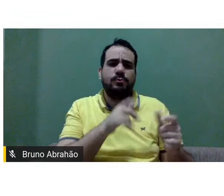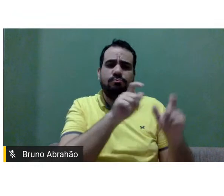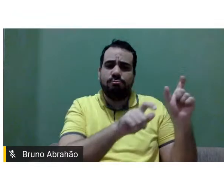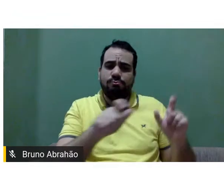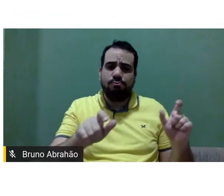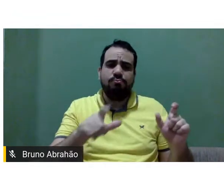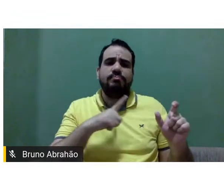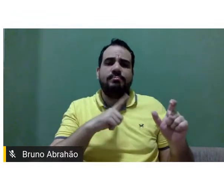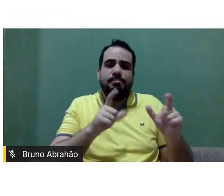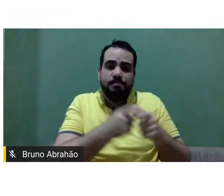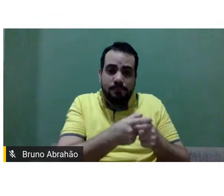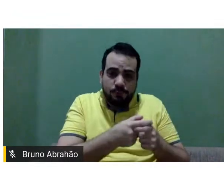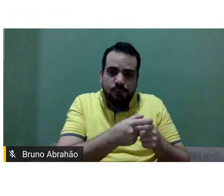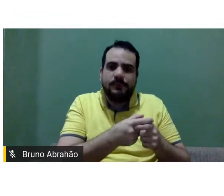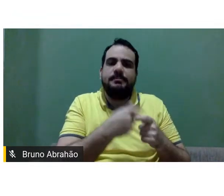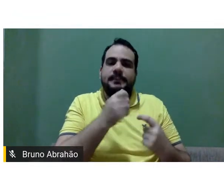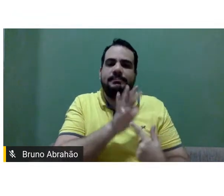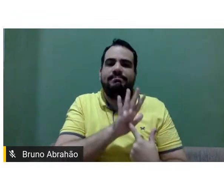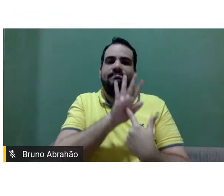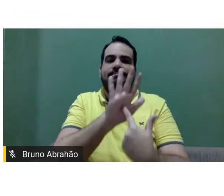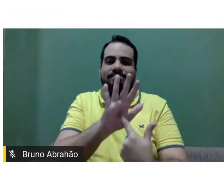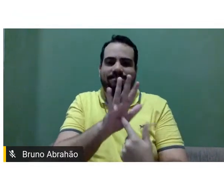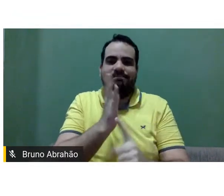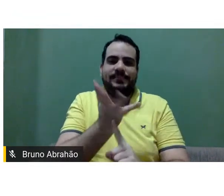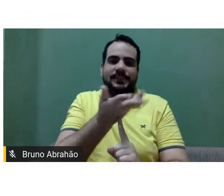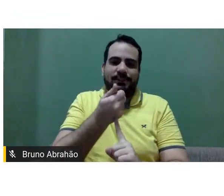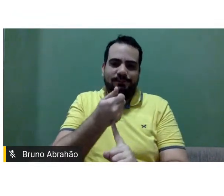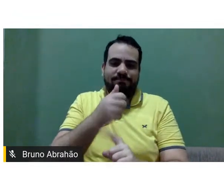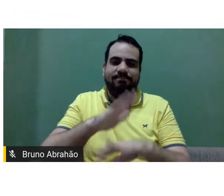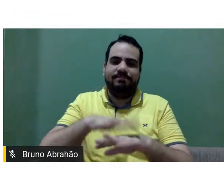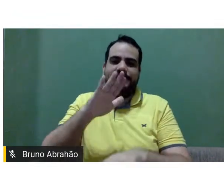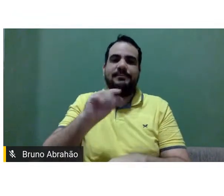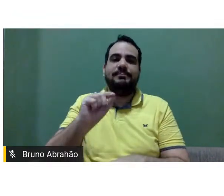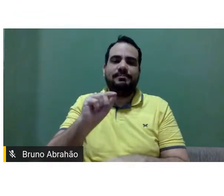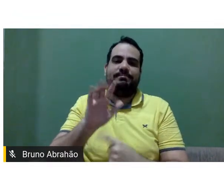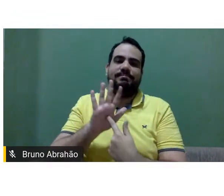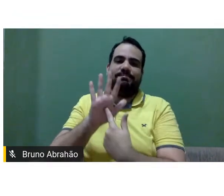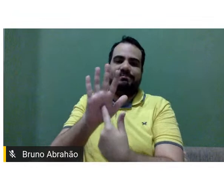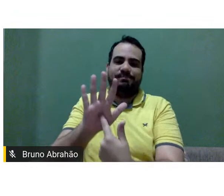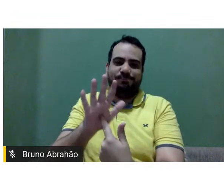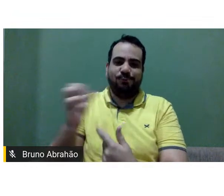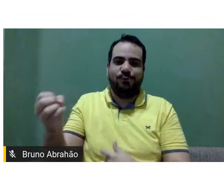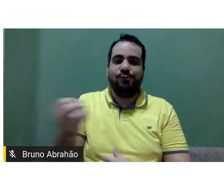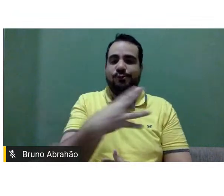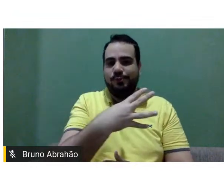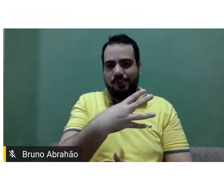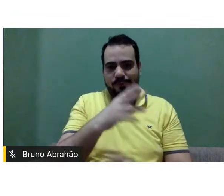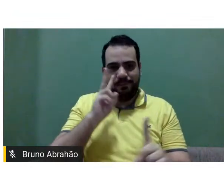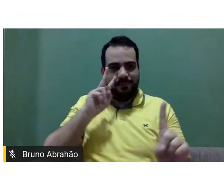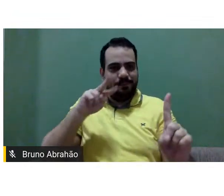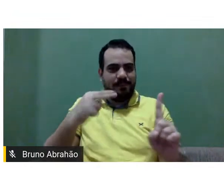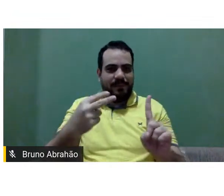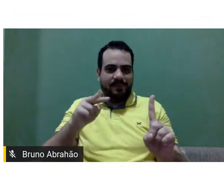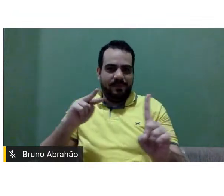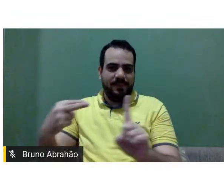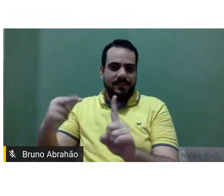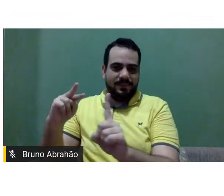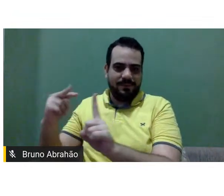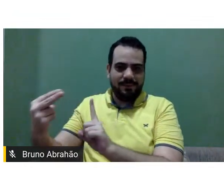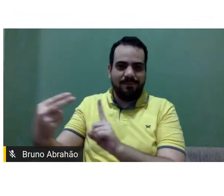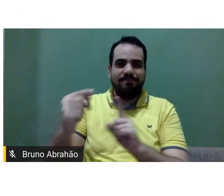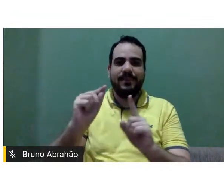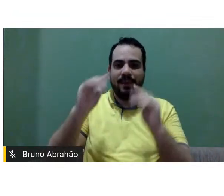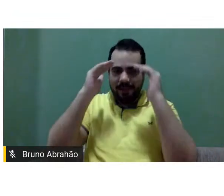importância sobre o protagonismo surdo protagonismo submeter negro e aborda a questão das minorias